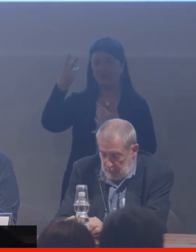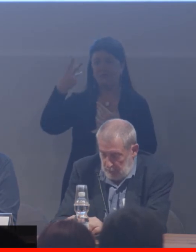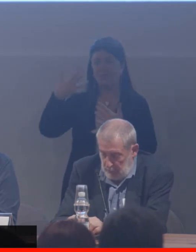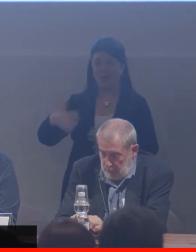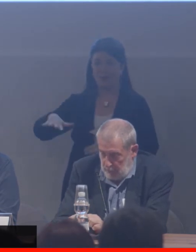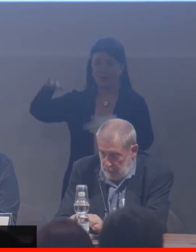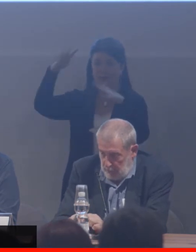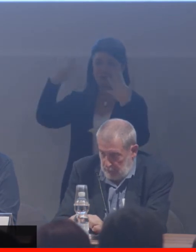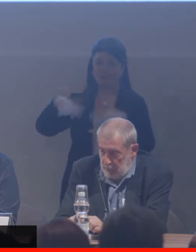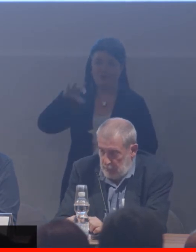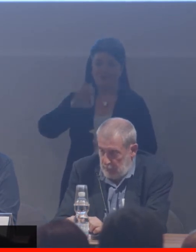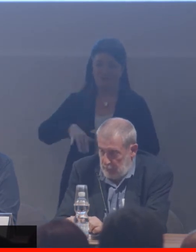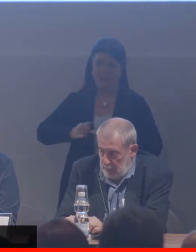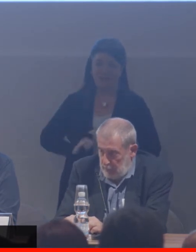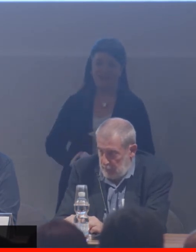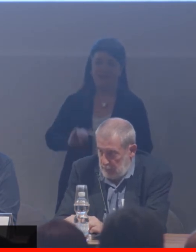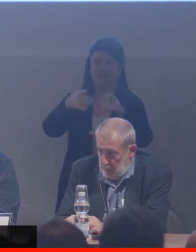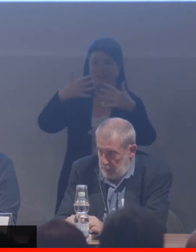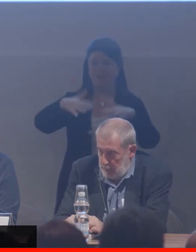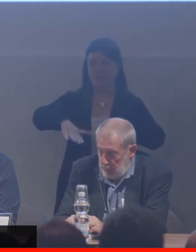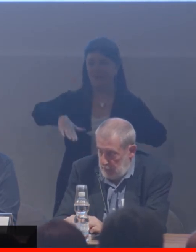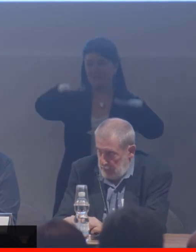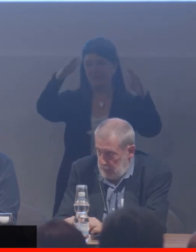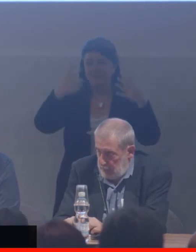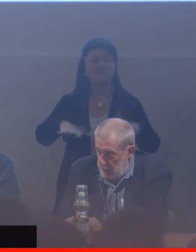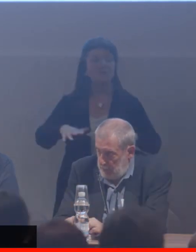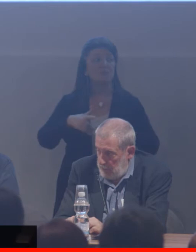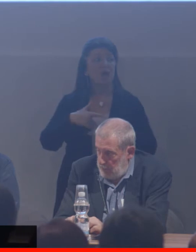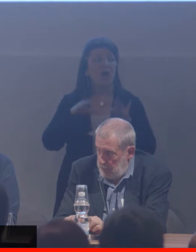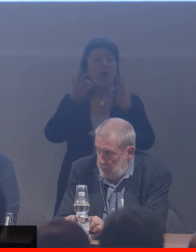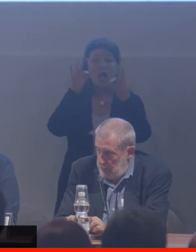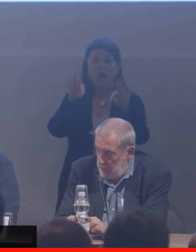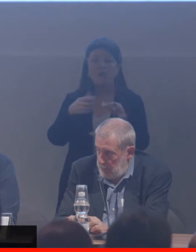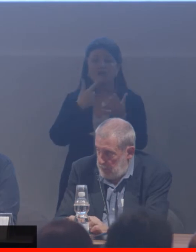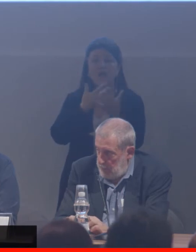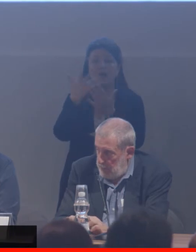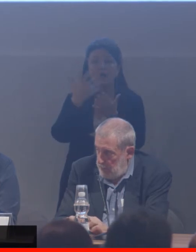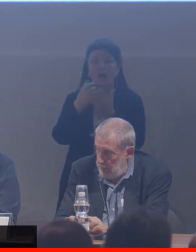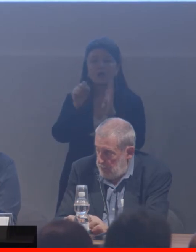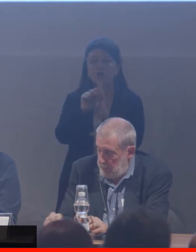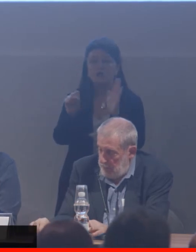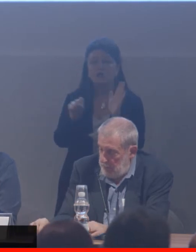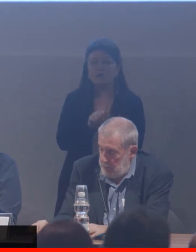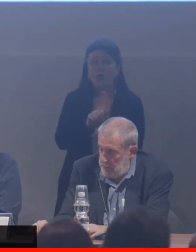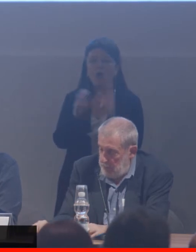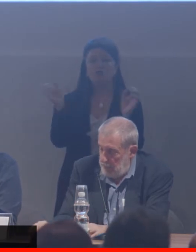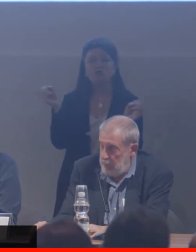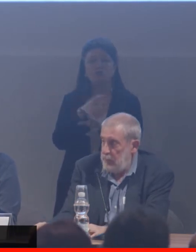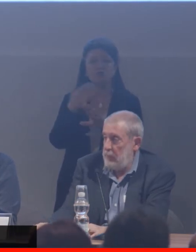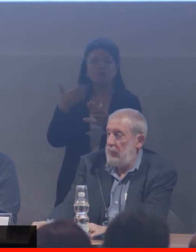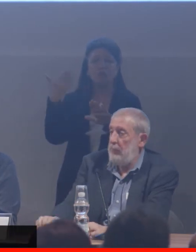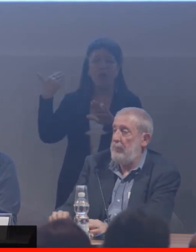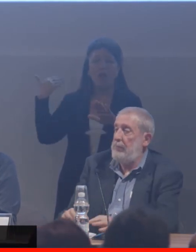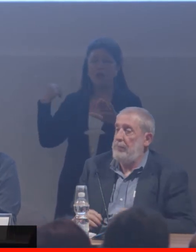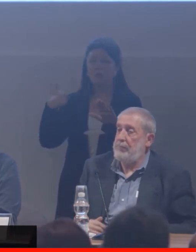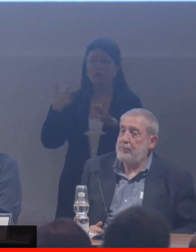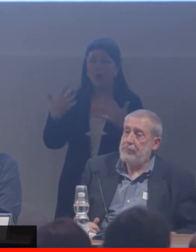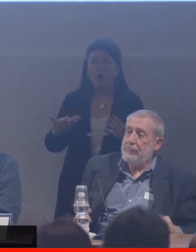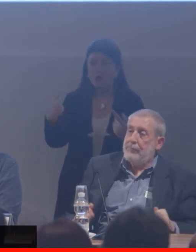non sono in grado di raccontare o di conoscere le storie che sono successe, quelle che noi abbiamo